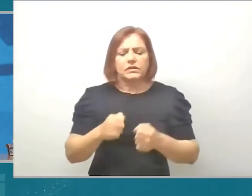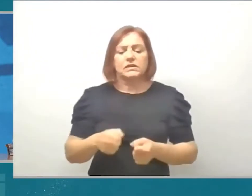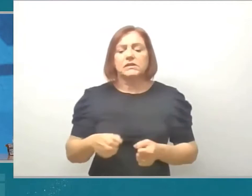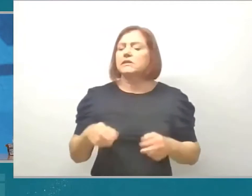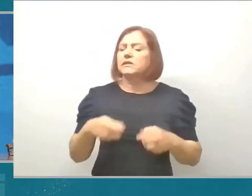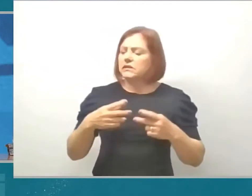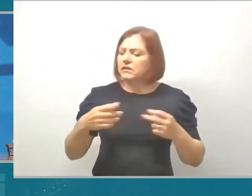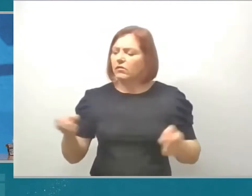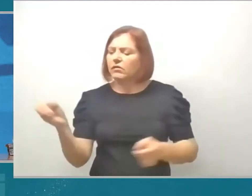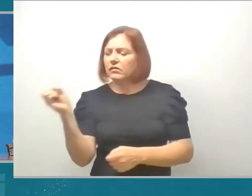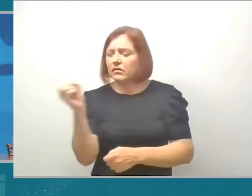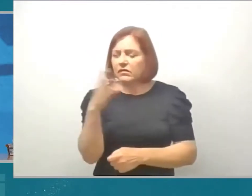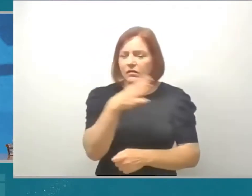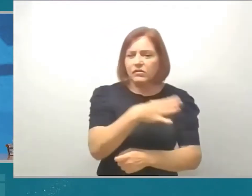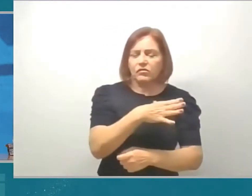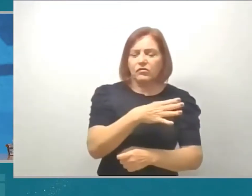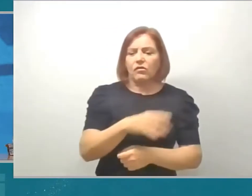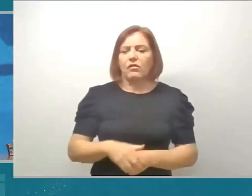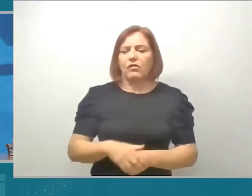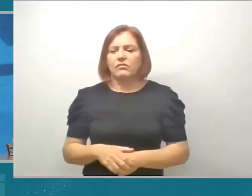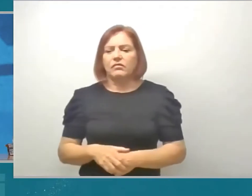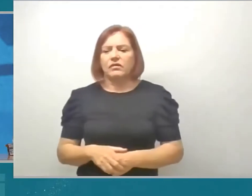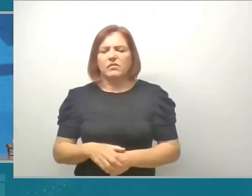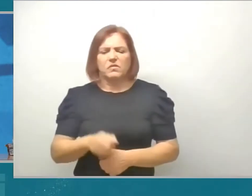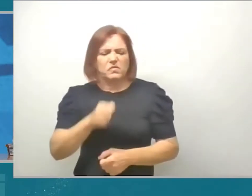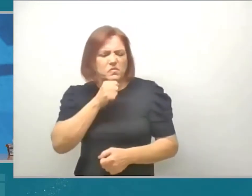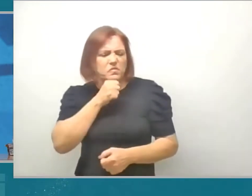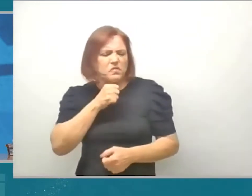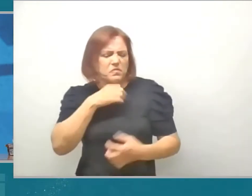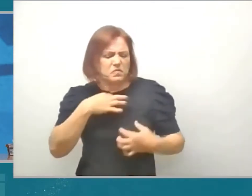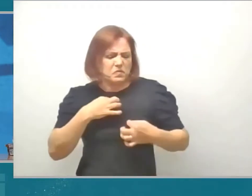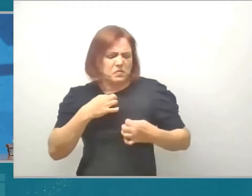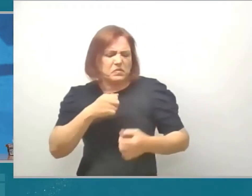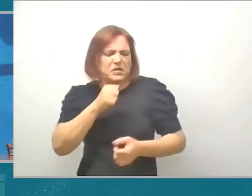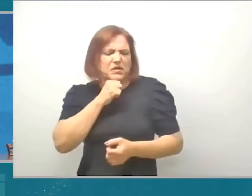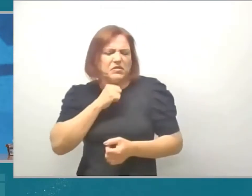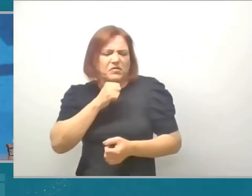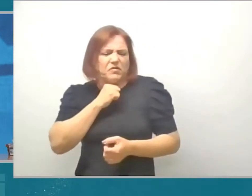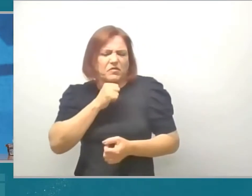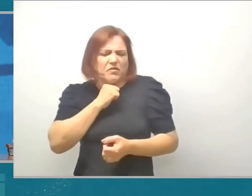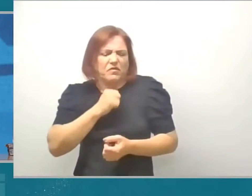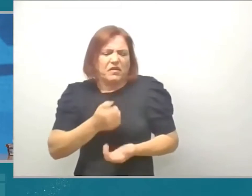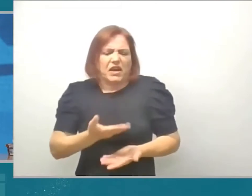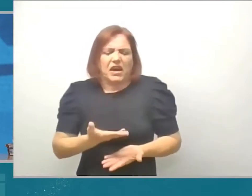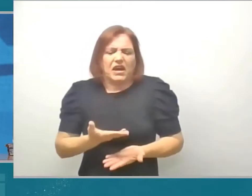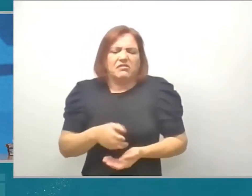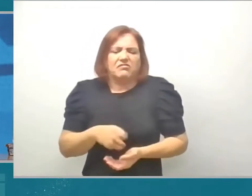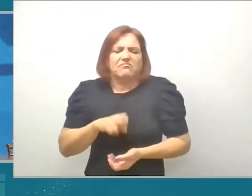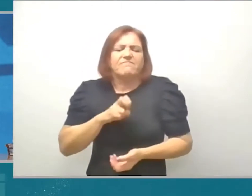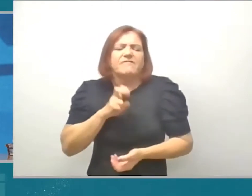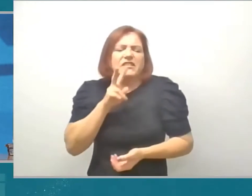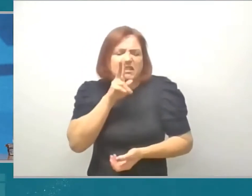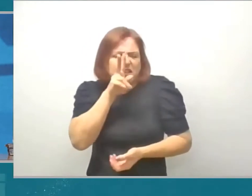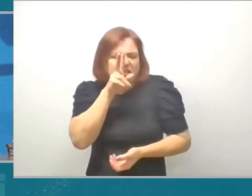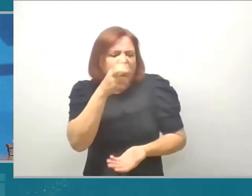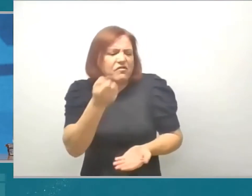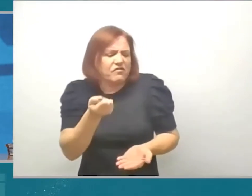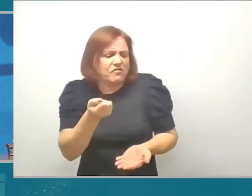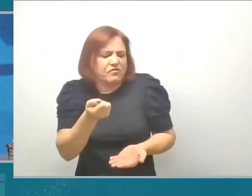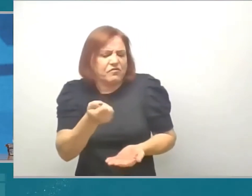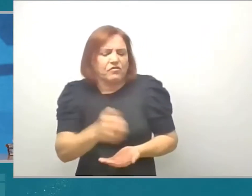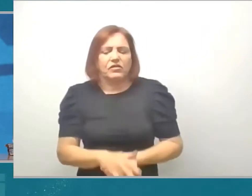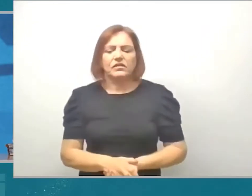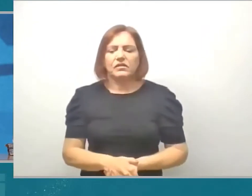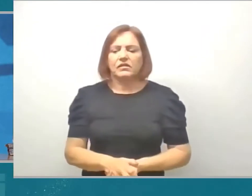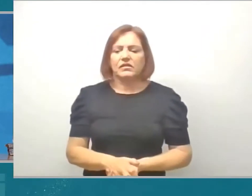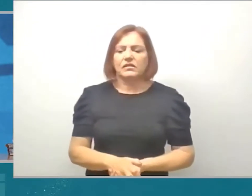força, não é? Se você costura esse remendo num pano velho, totalmente usado,